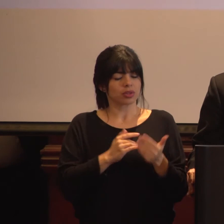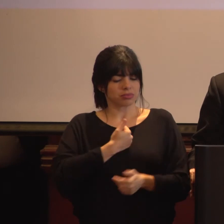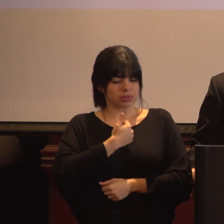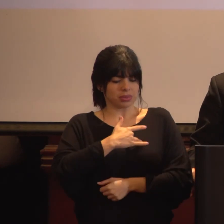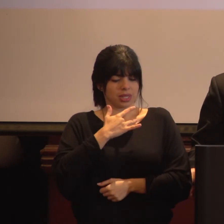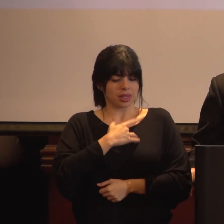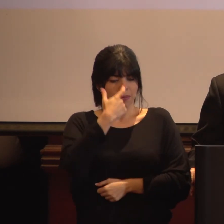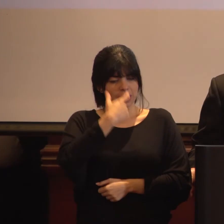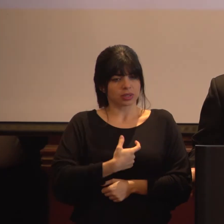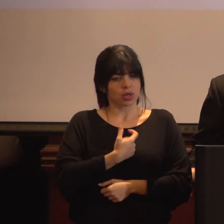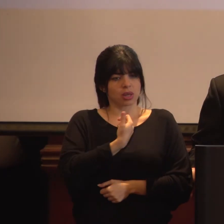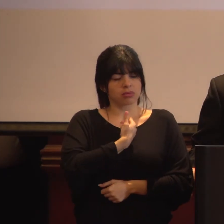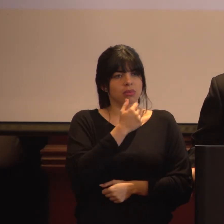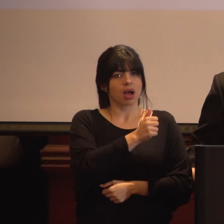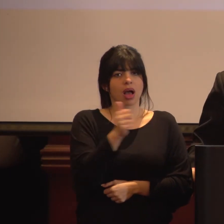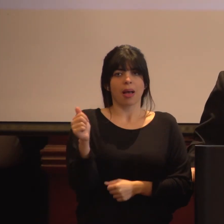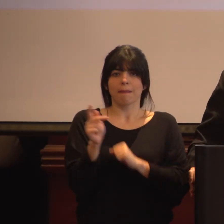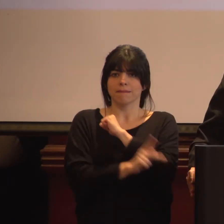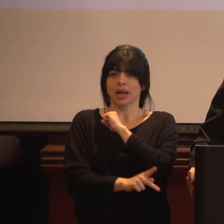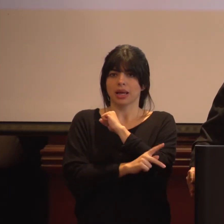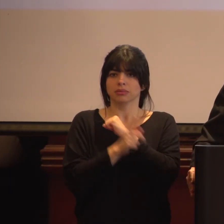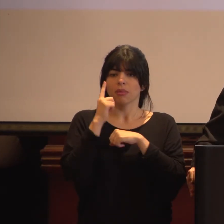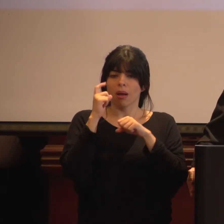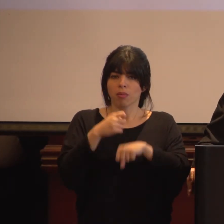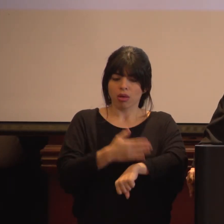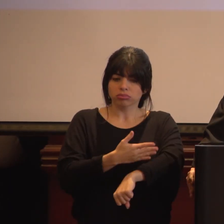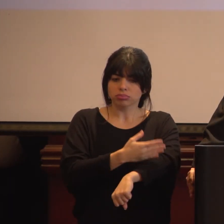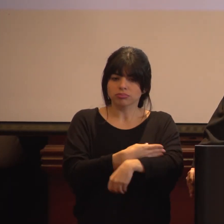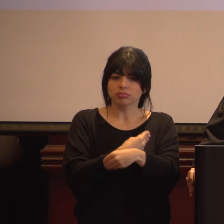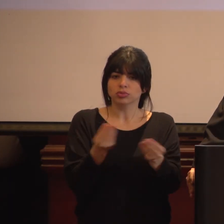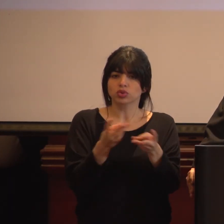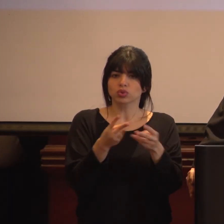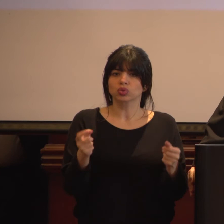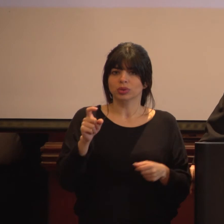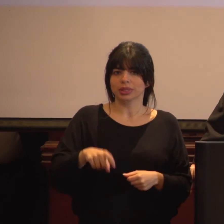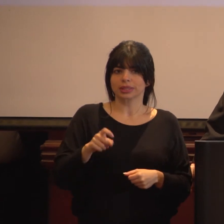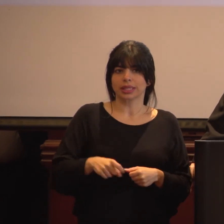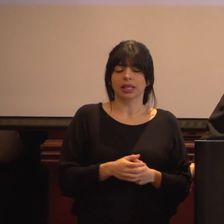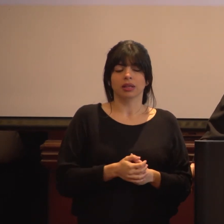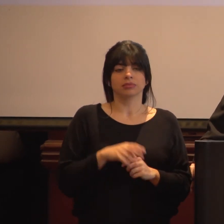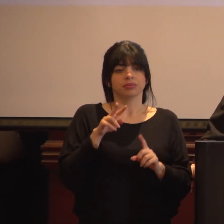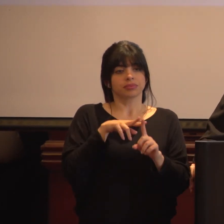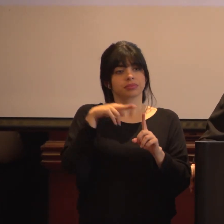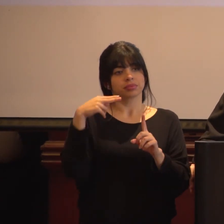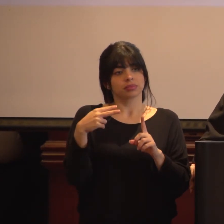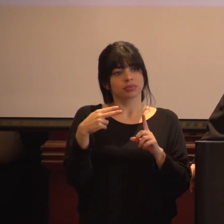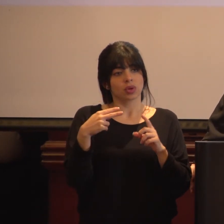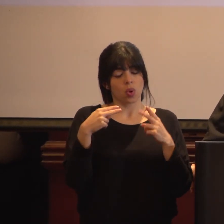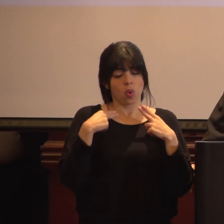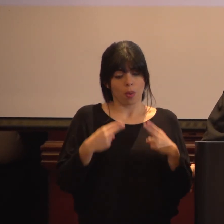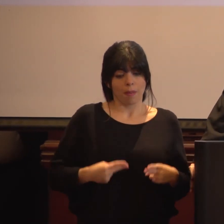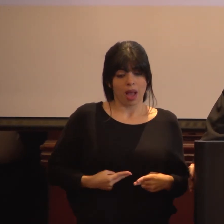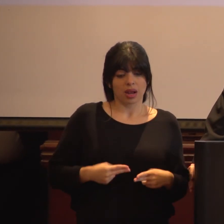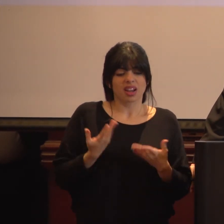personas en cada uno de nuestros países para llevar adelante las soluciones necesarias la dimensión humana de